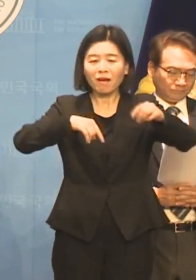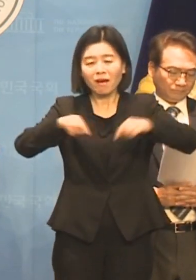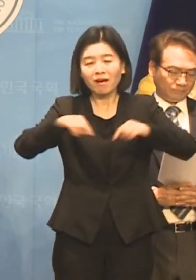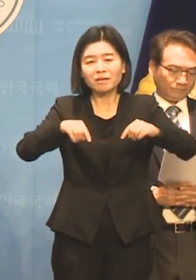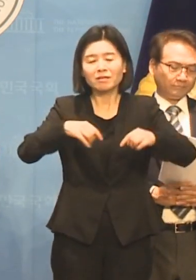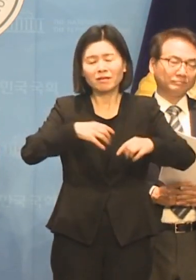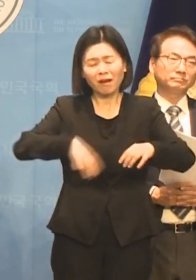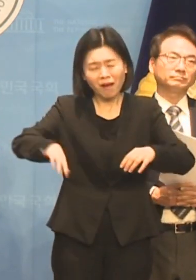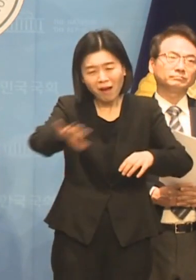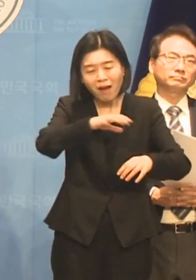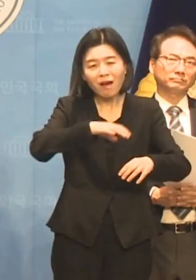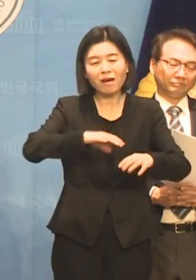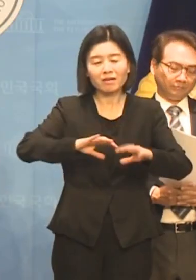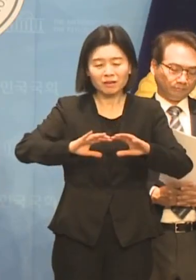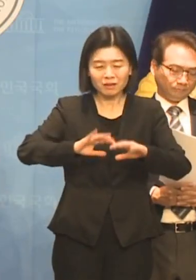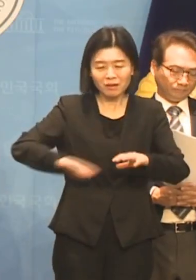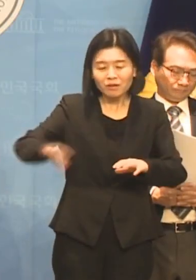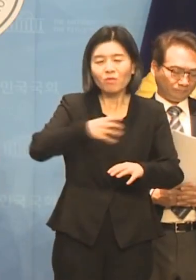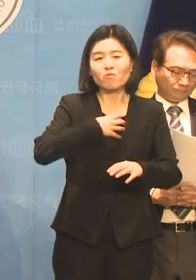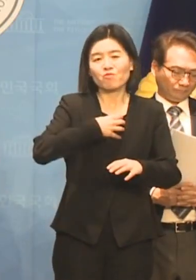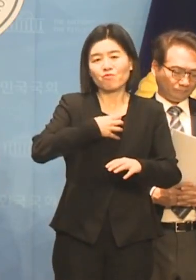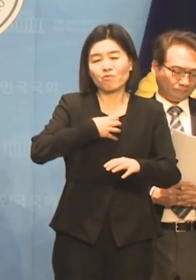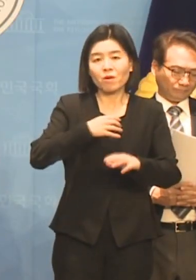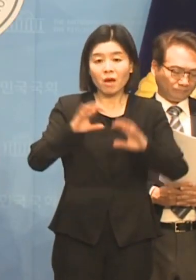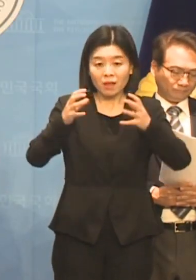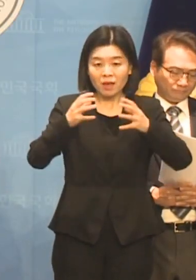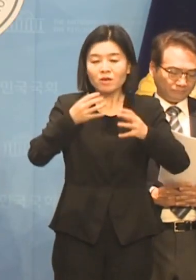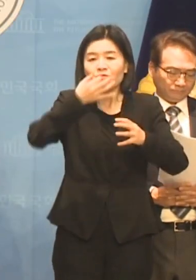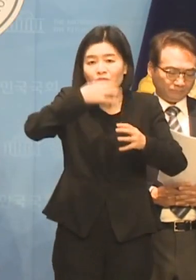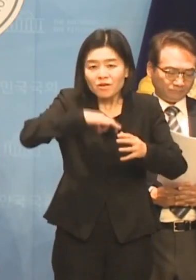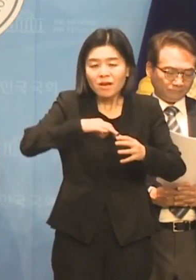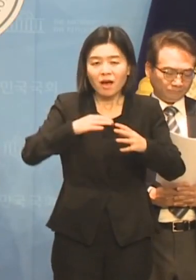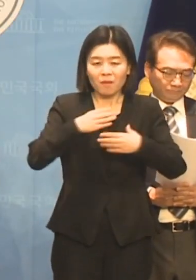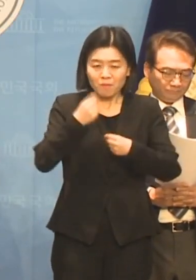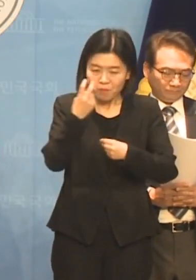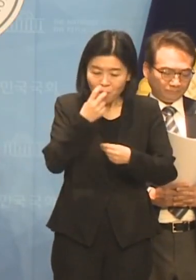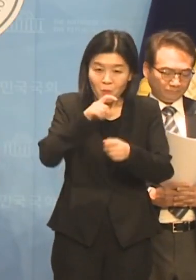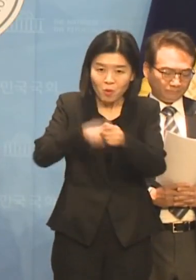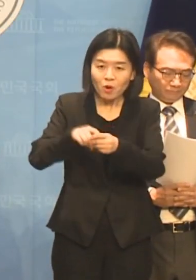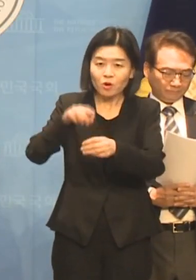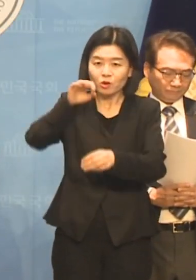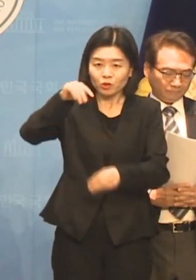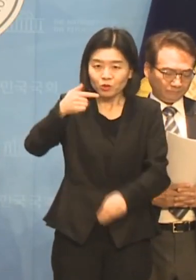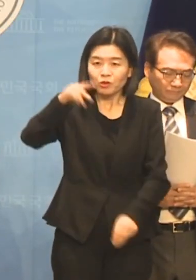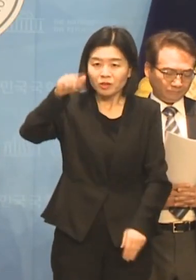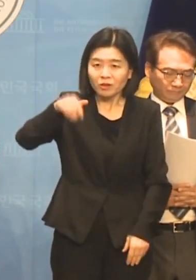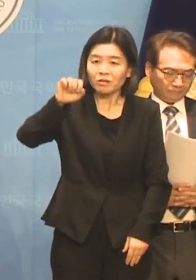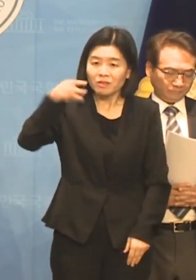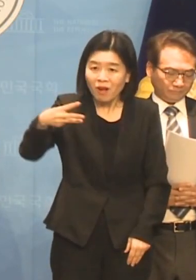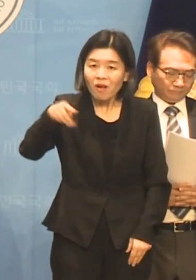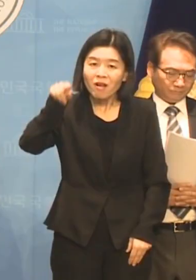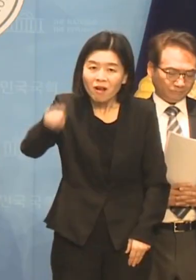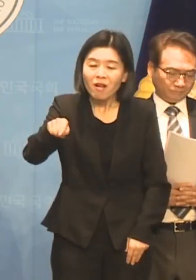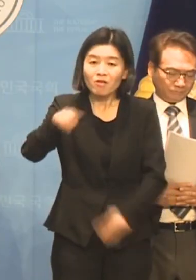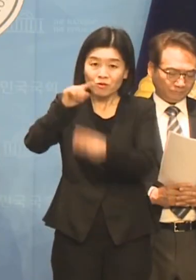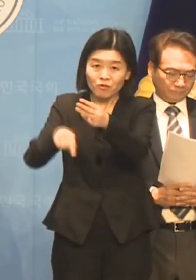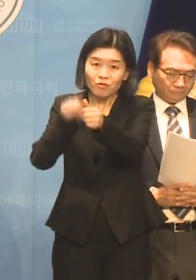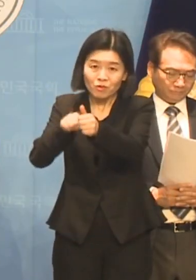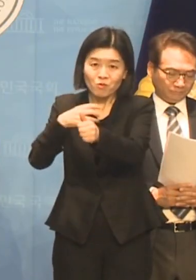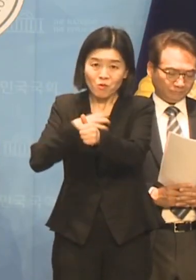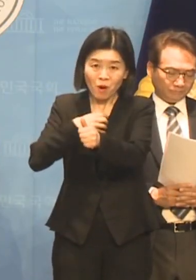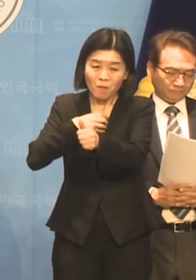뿐입니다. 대한민국의 국익과 안보를 위해서라도 윤석열이라는 위험 요소는